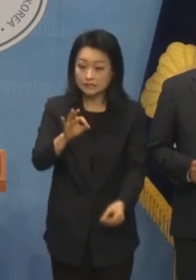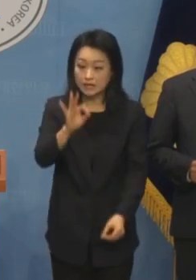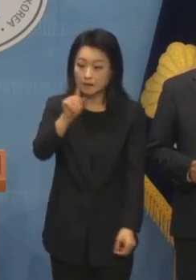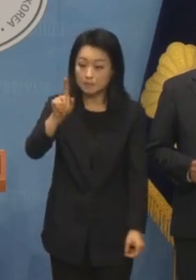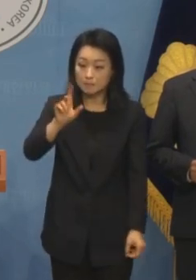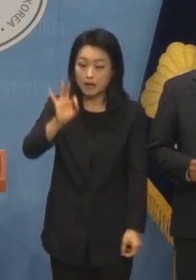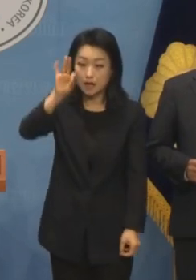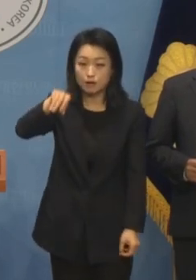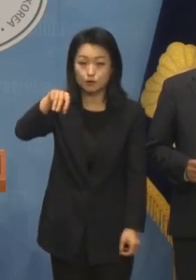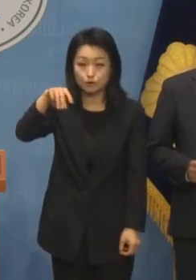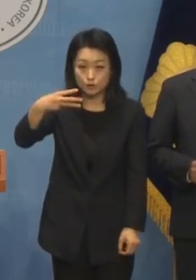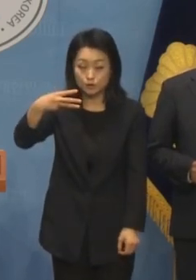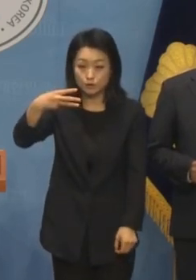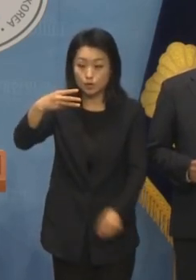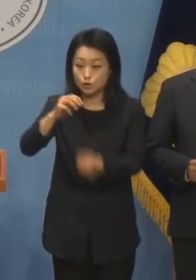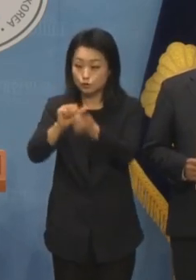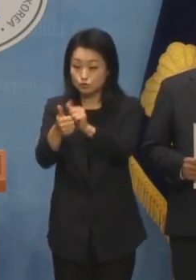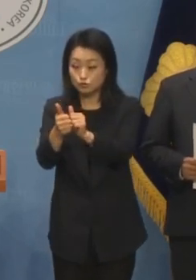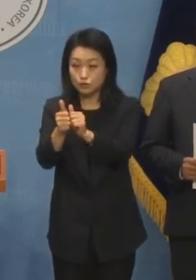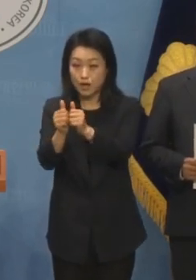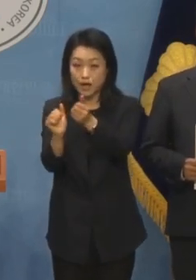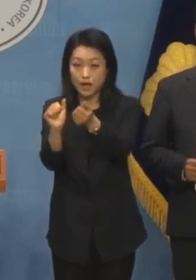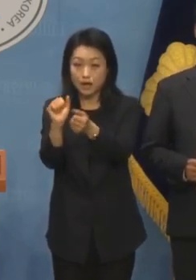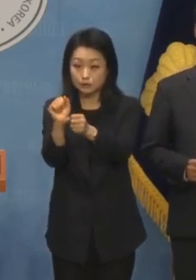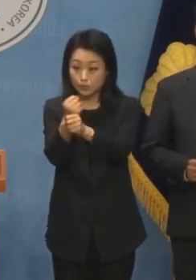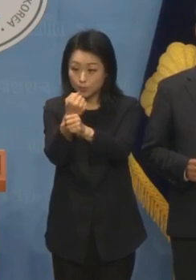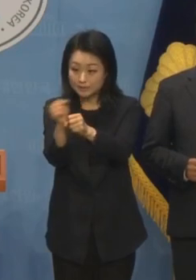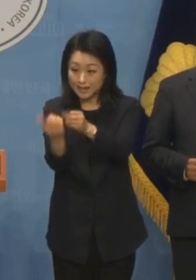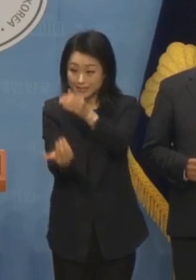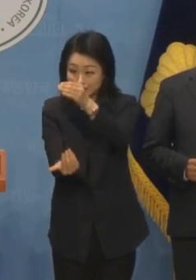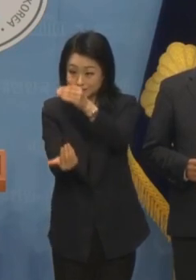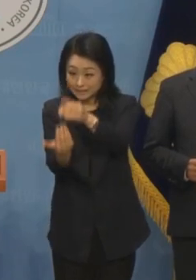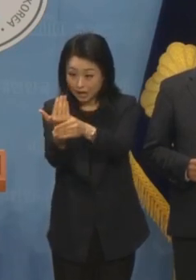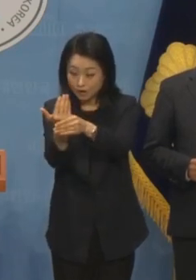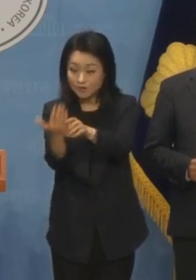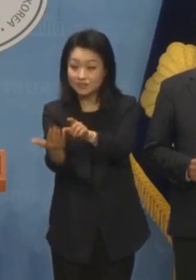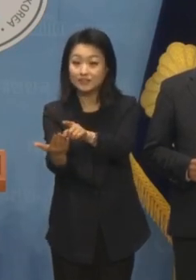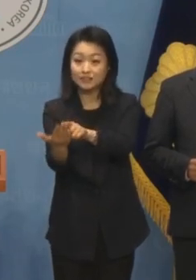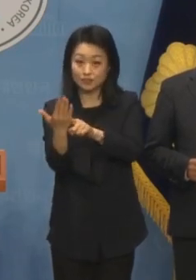사업 빙자 주가 조작 정황이 드러났습니다.